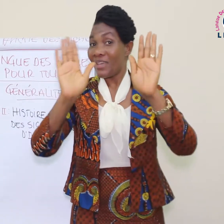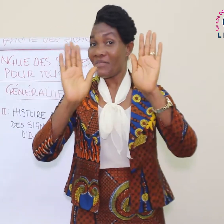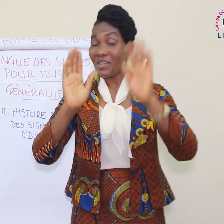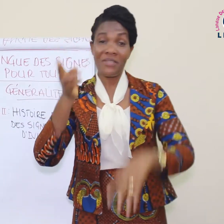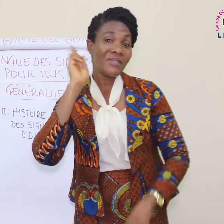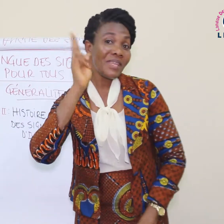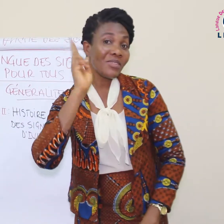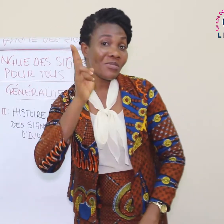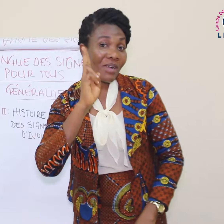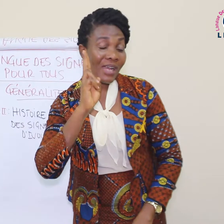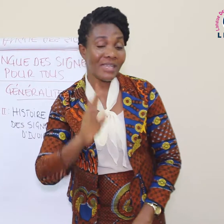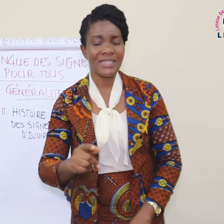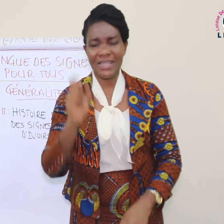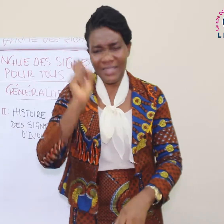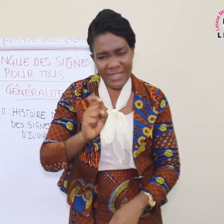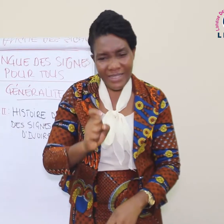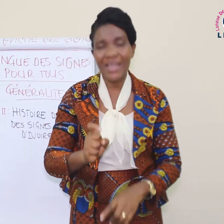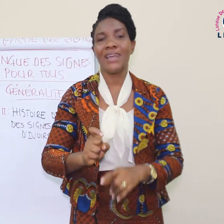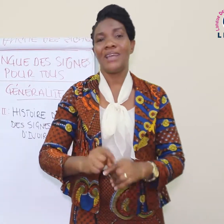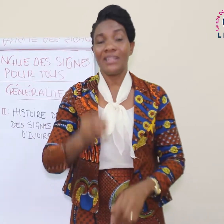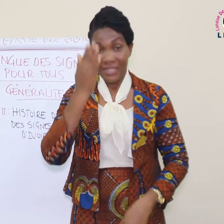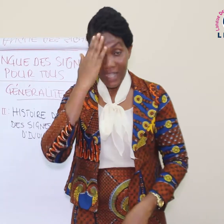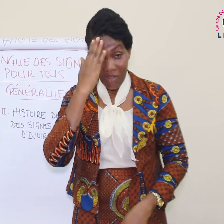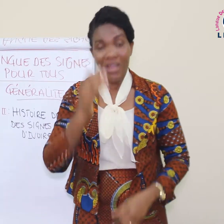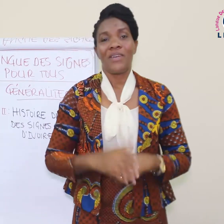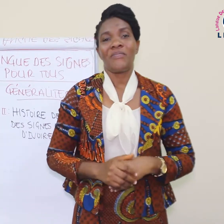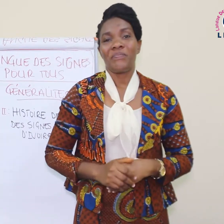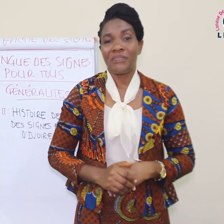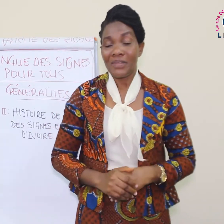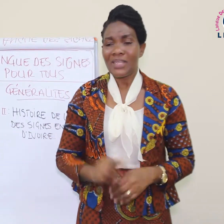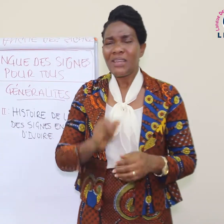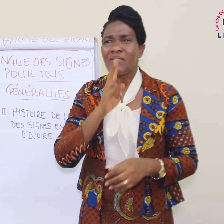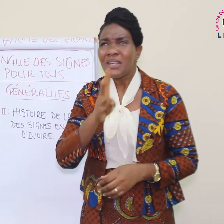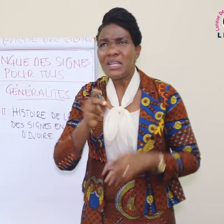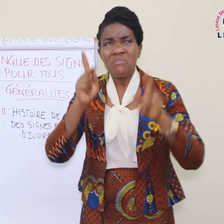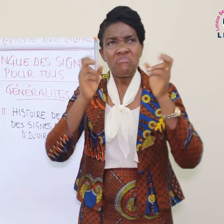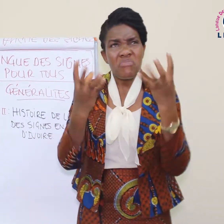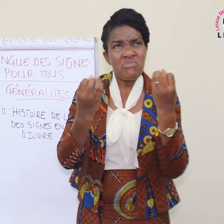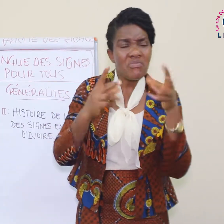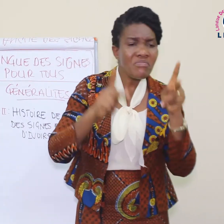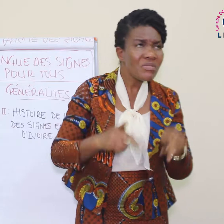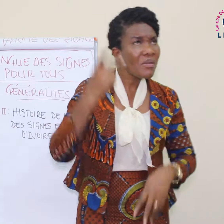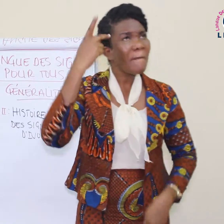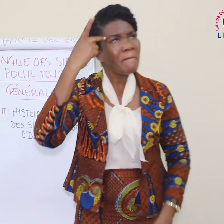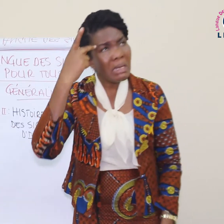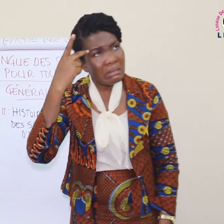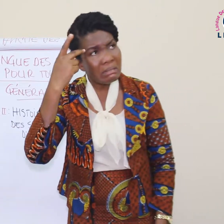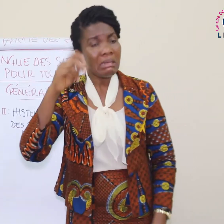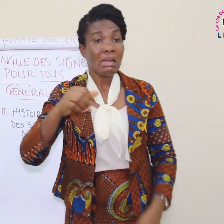peine d'être connue. Contrairement à ce que pensent beaucoup de personnes, cette langue